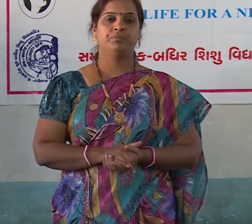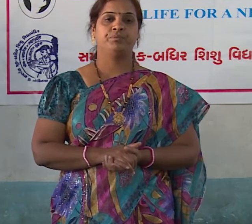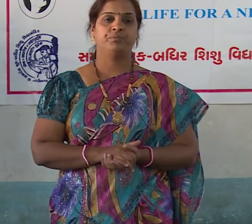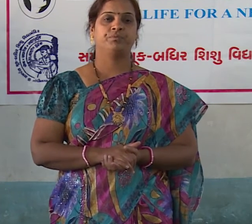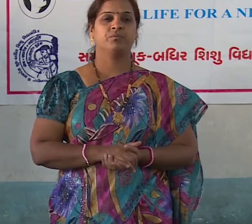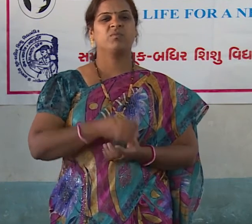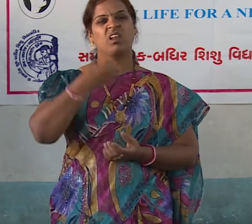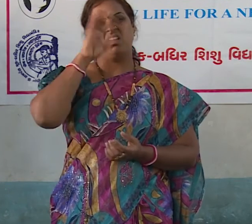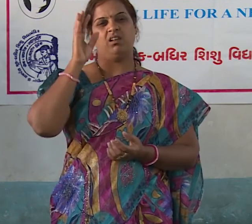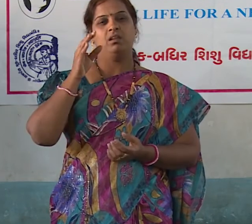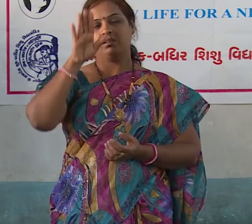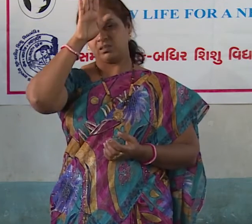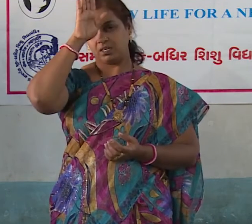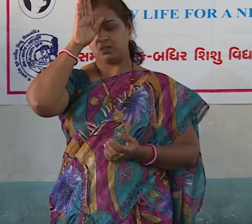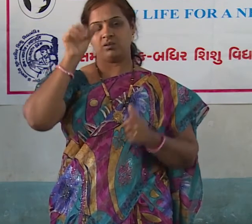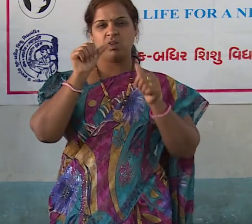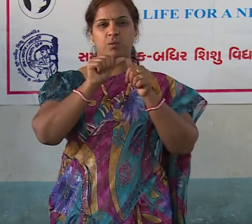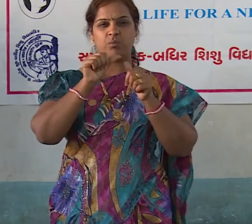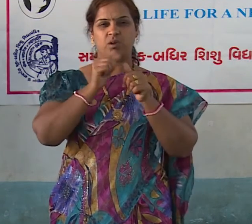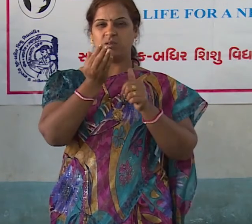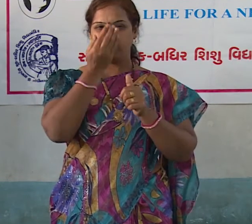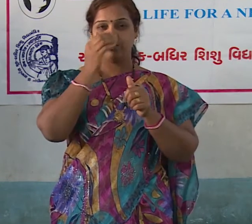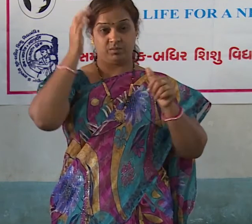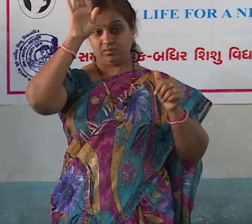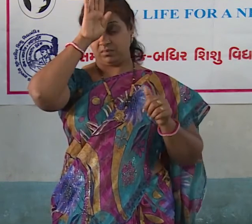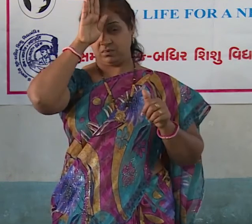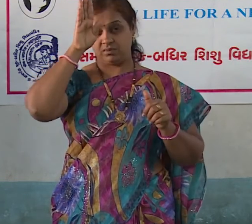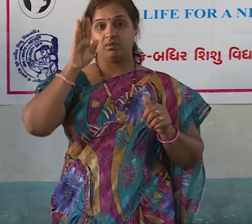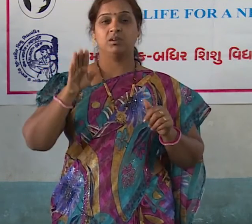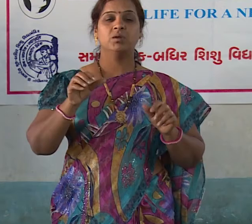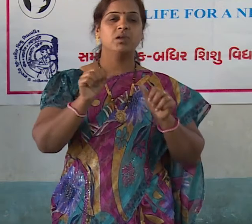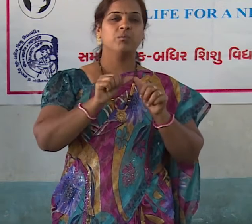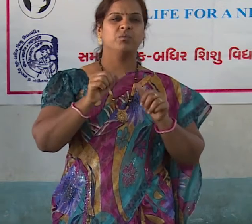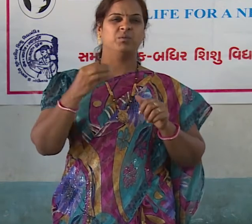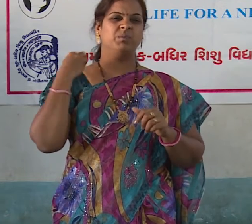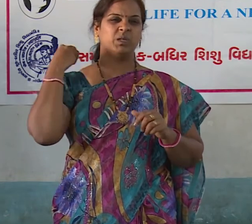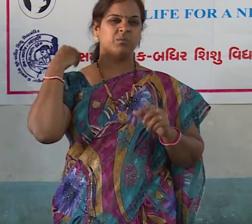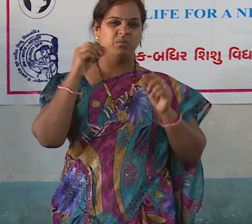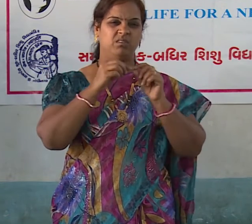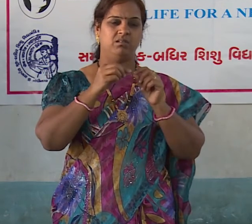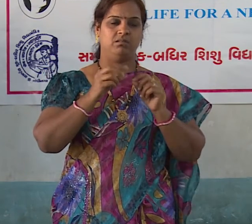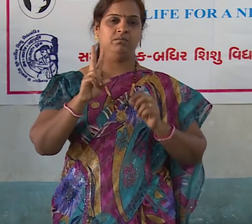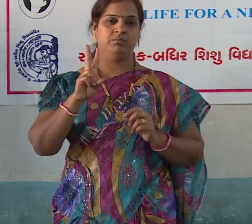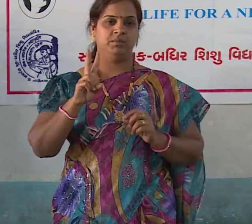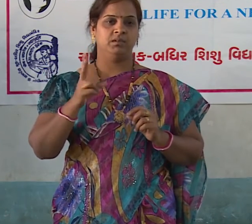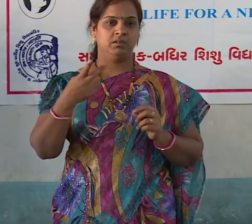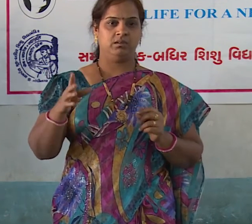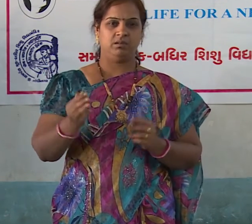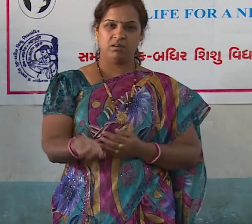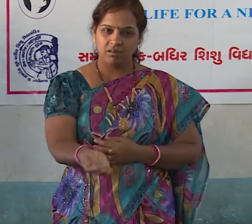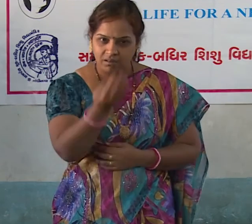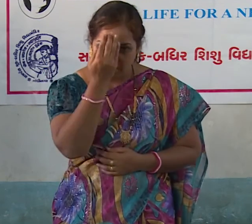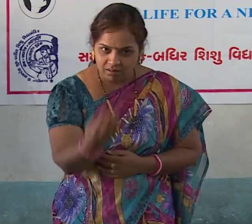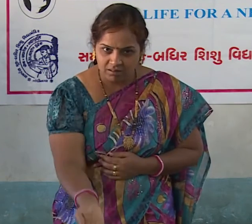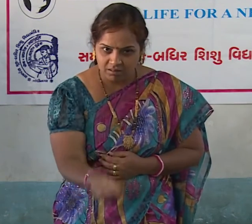की। अकबर ने बीरबल से एक प्रश्न किया कि मुझे ये बताओ कि पुत्र